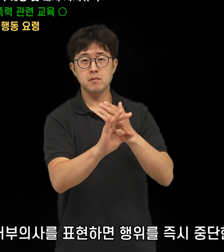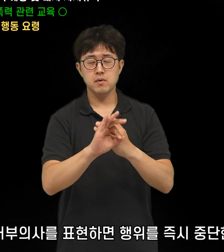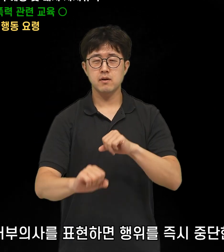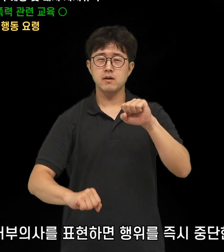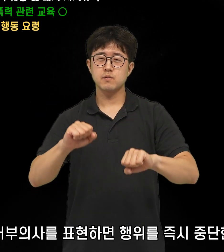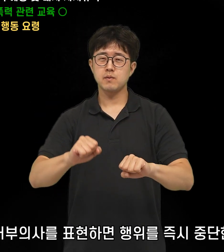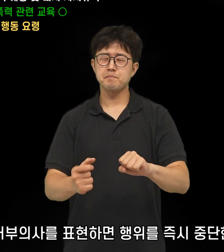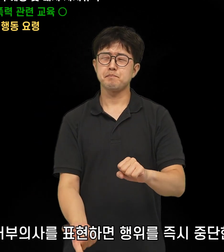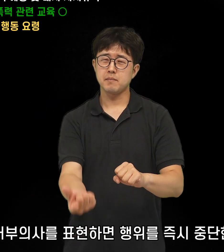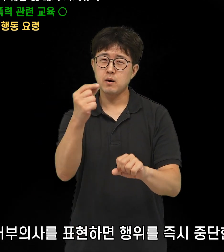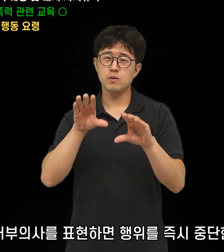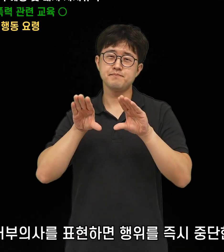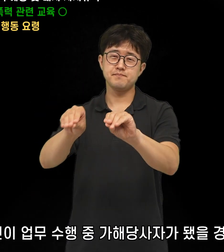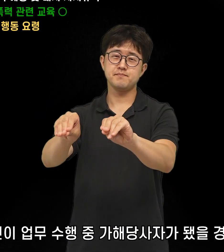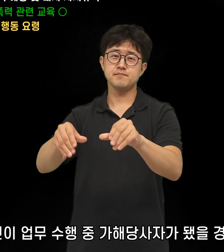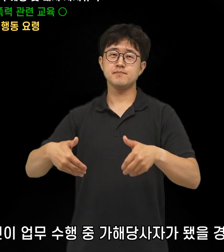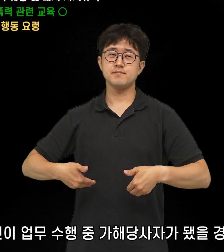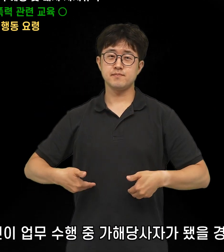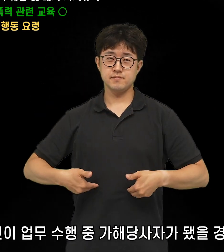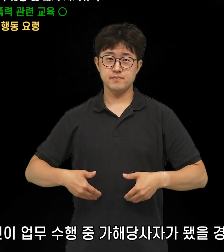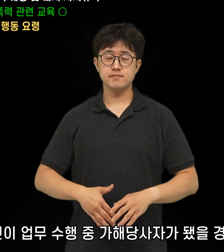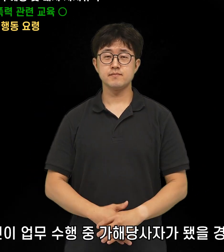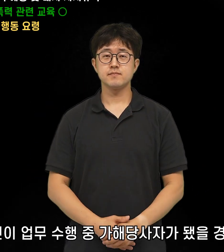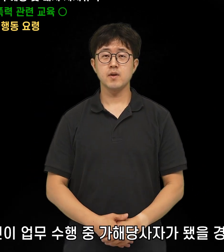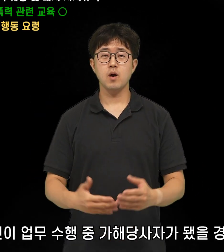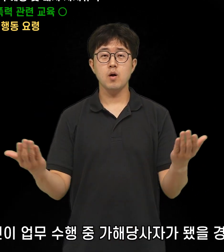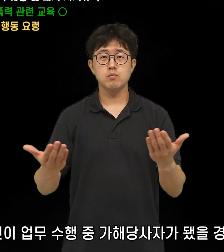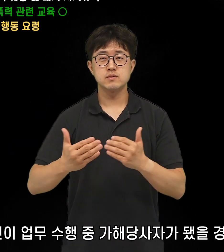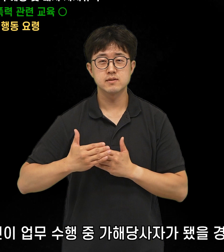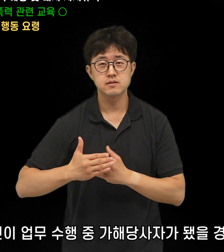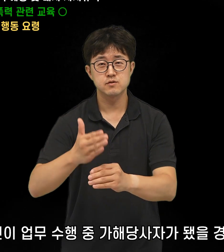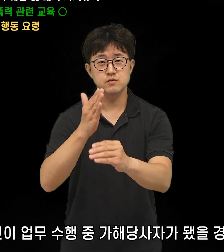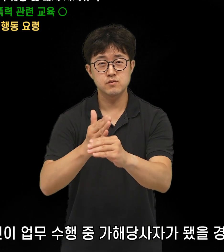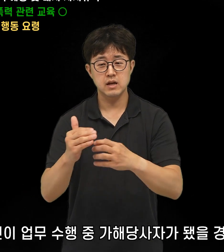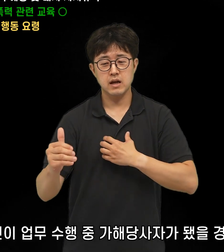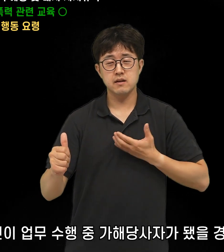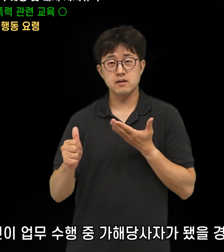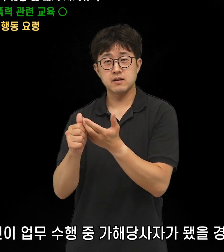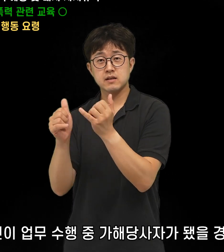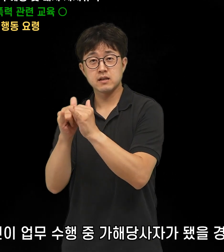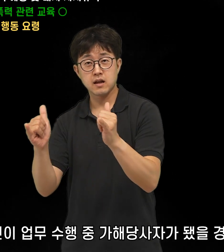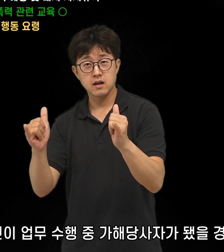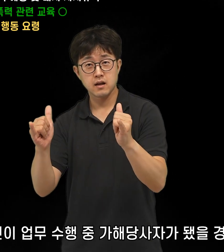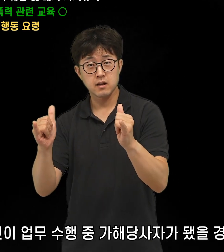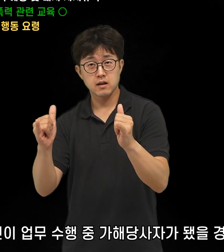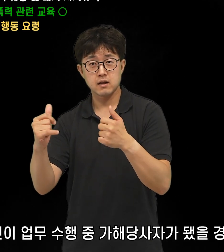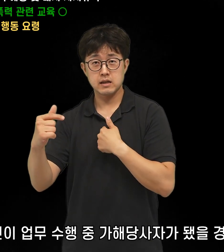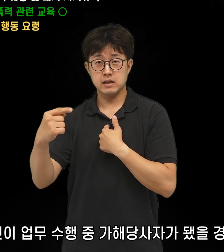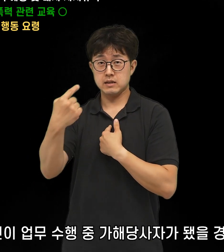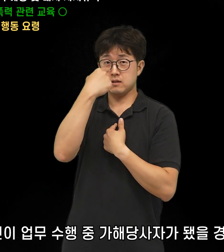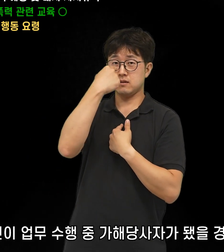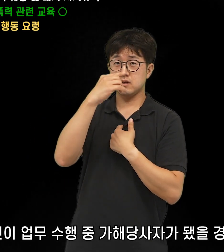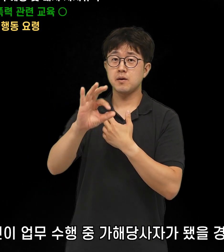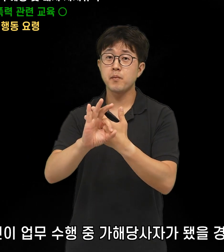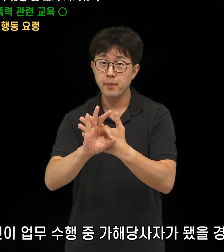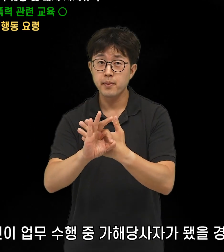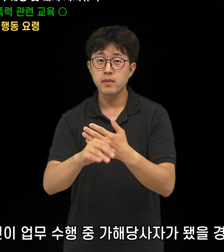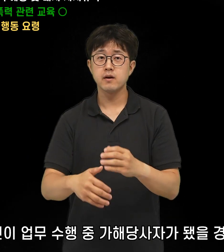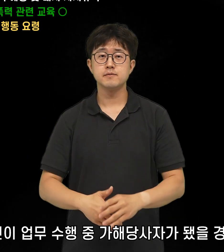중단한다. 2. 본인이 업무 수행 중 가해 당사자가 됐을 경우